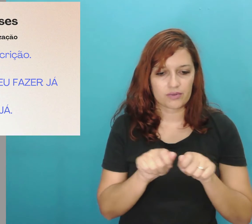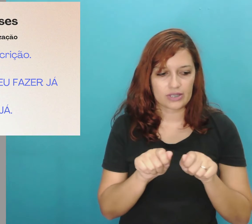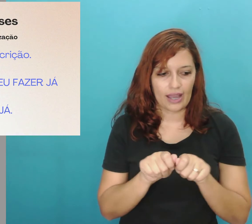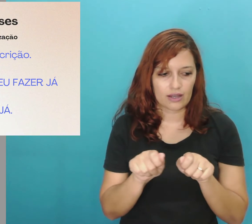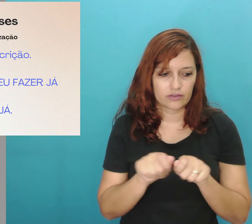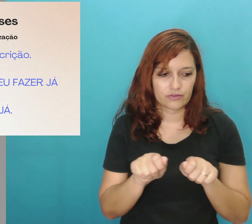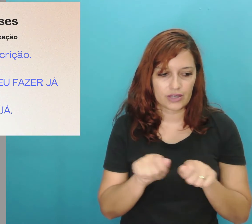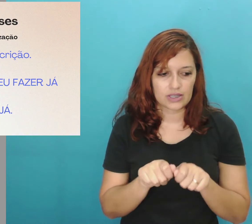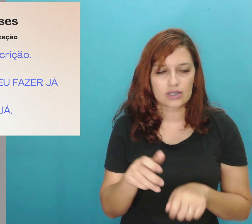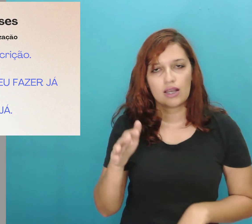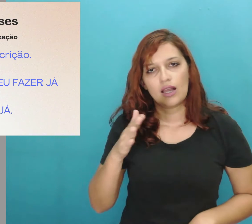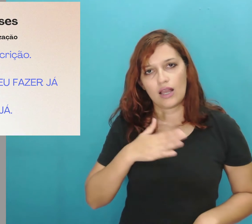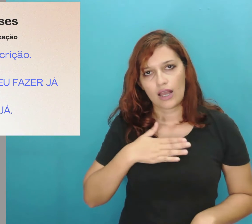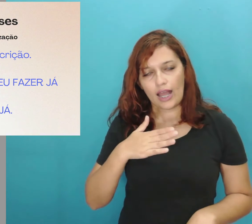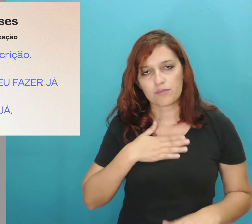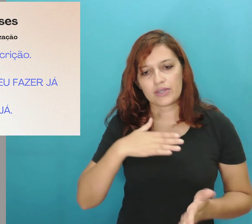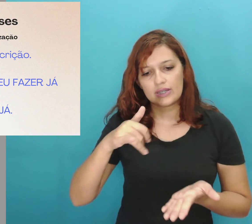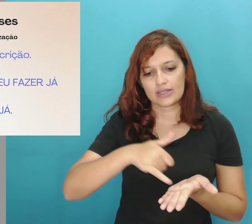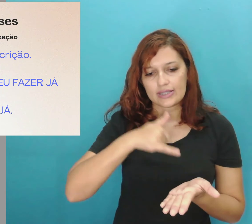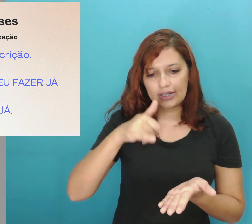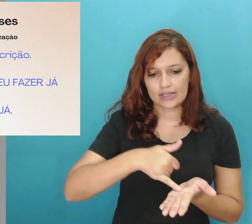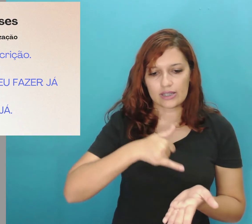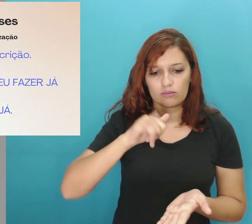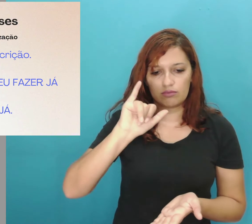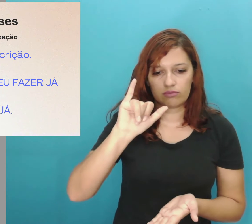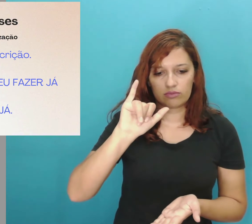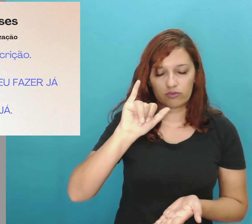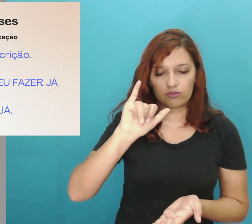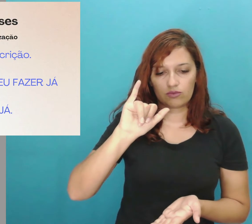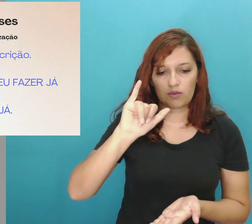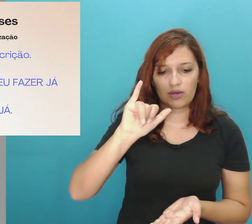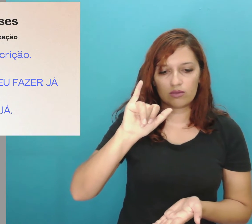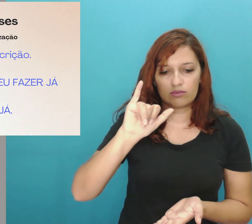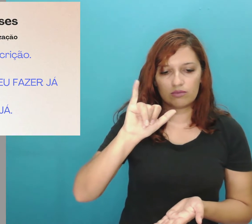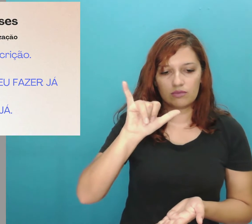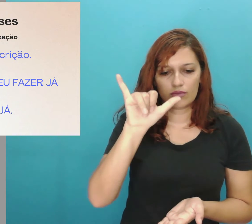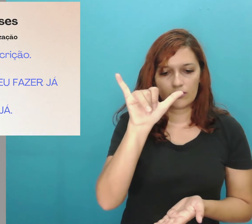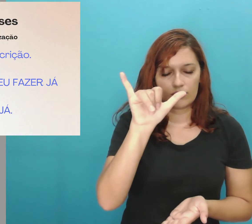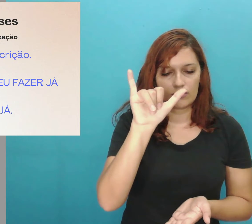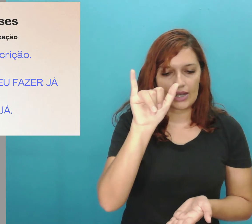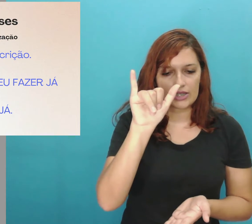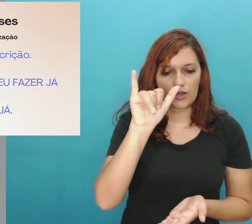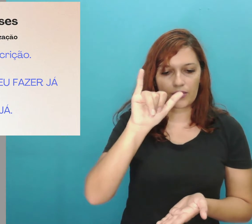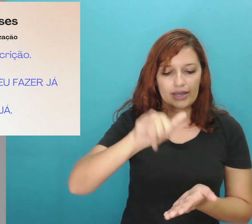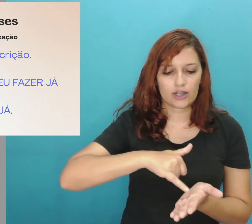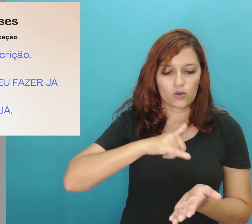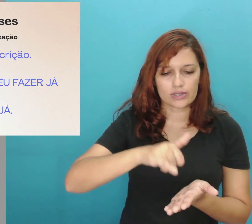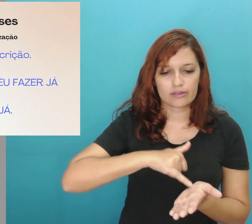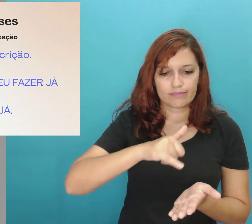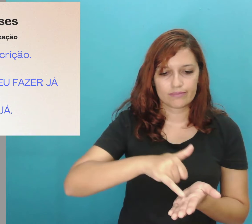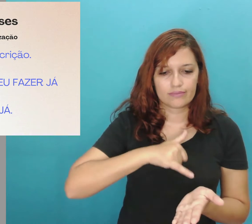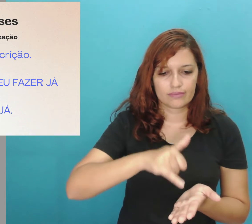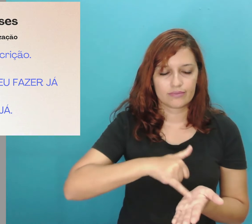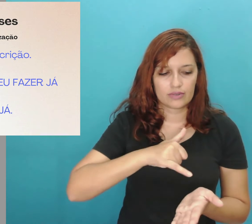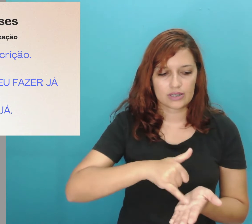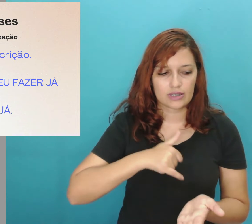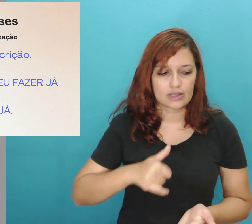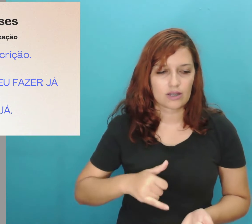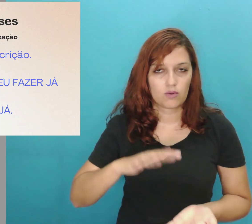em A, fiz a minha inscrição. Com a mão, assim, um hand close, inscrição.